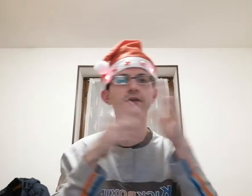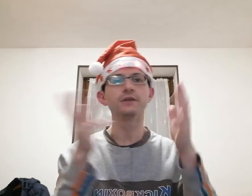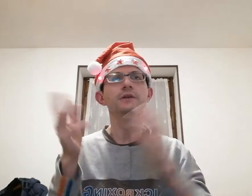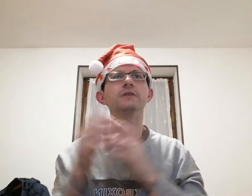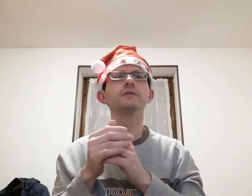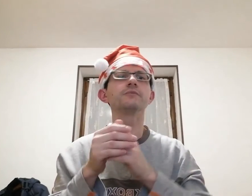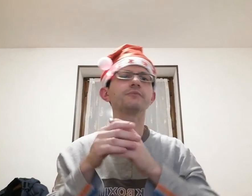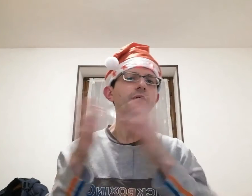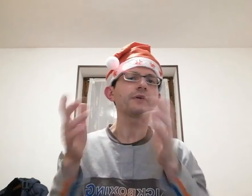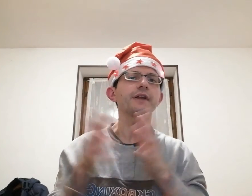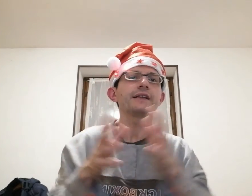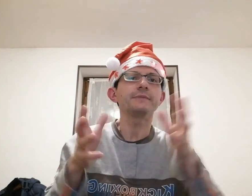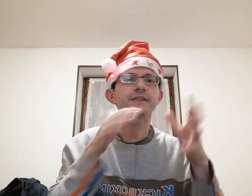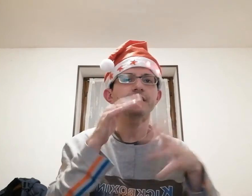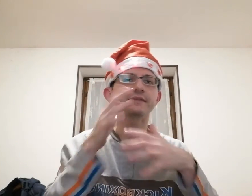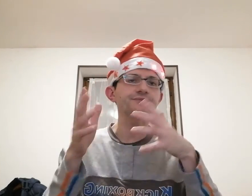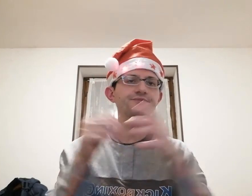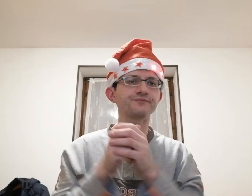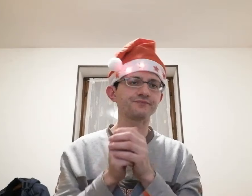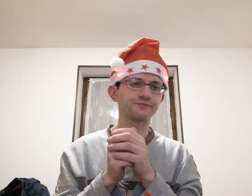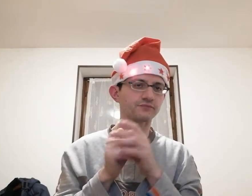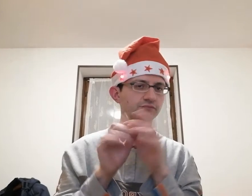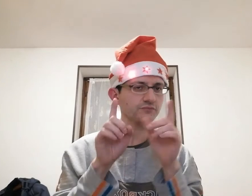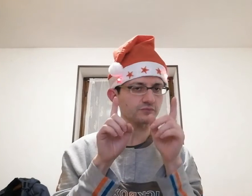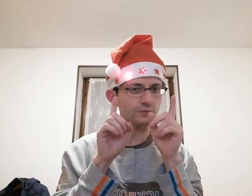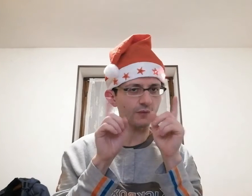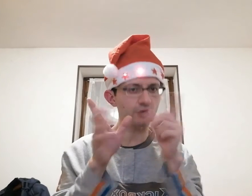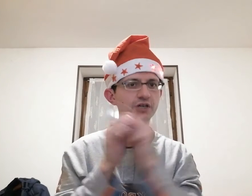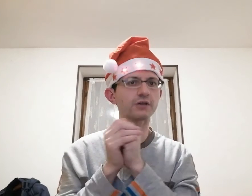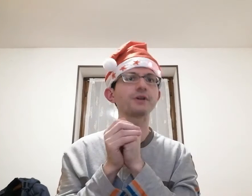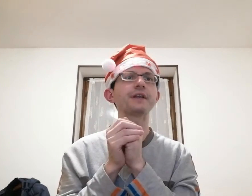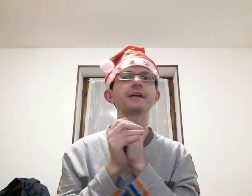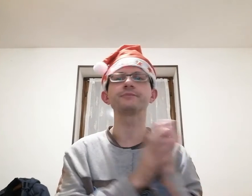copyright. Però al limite ho già una buona idea. E